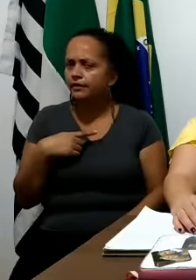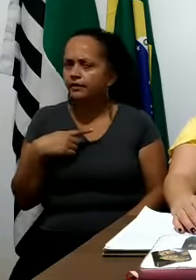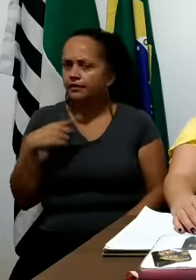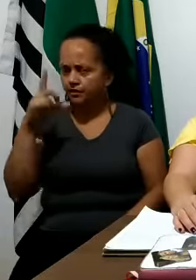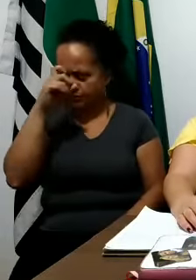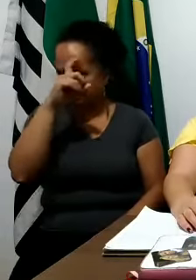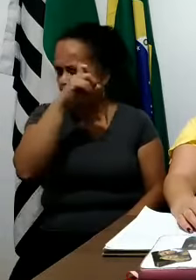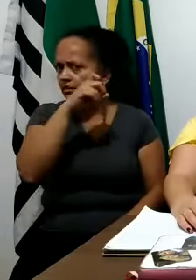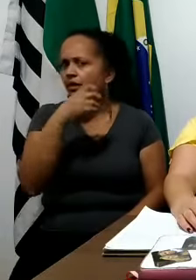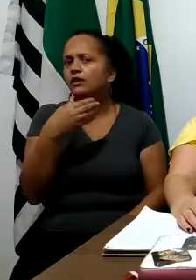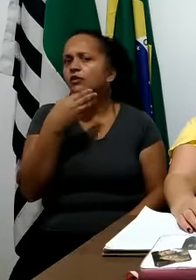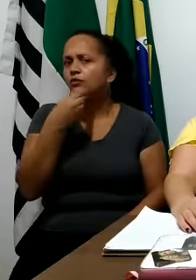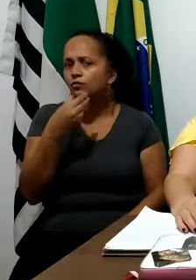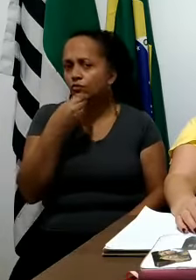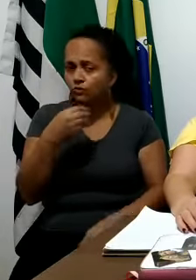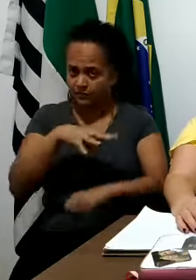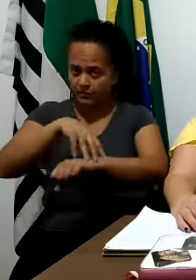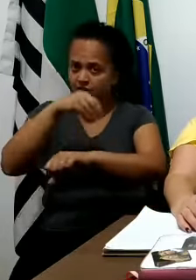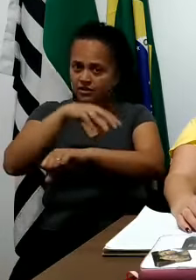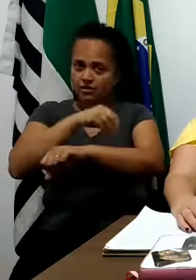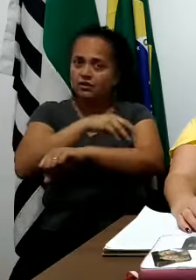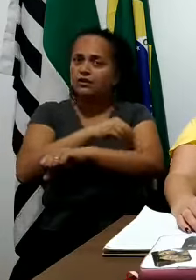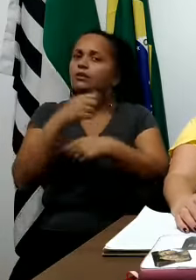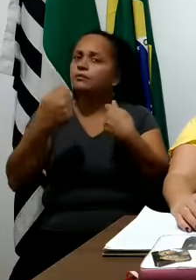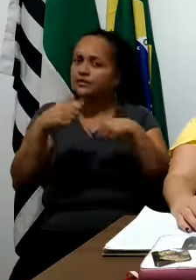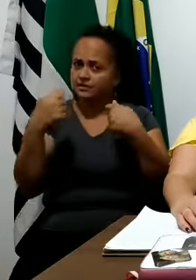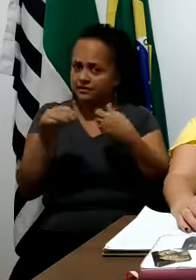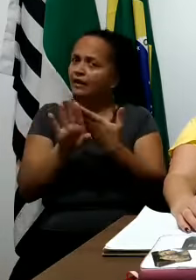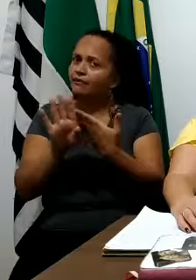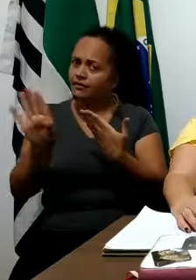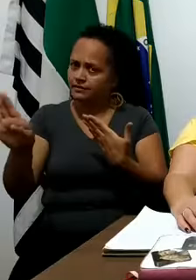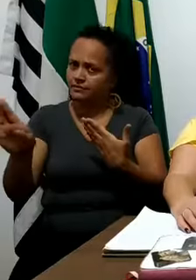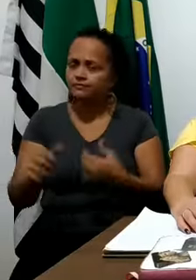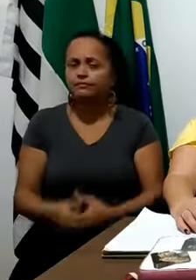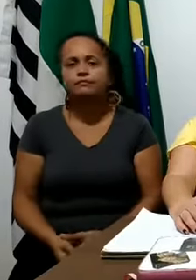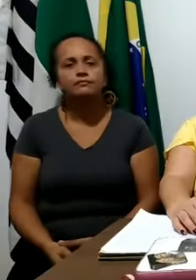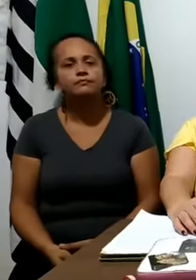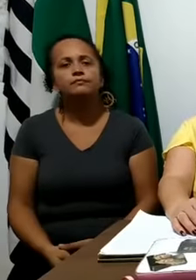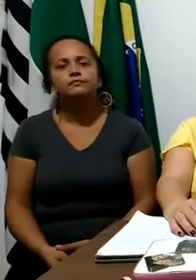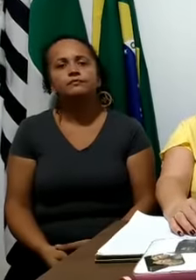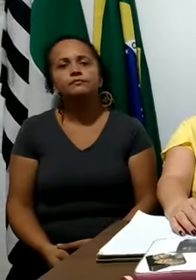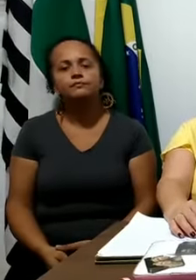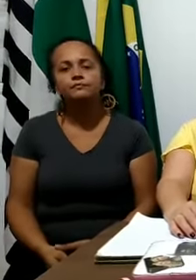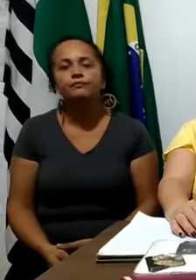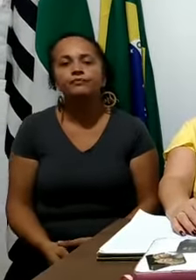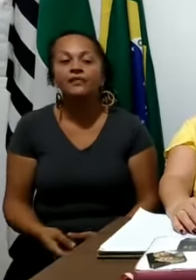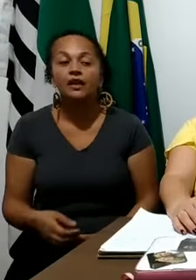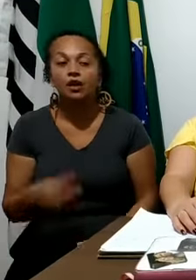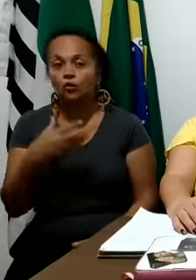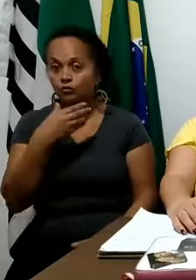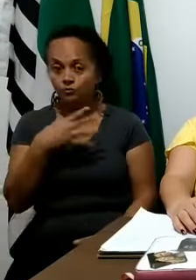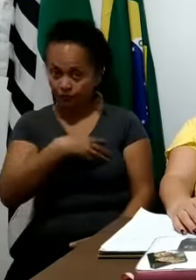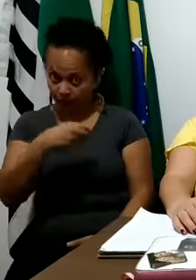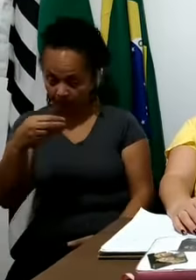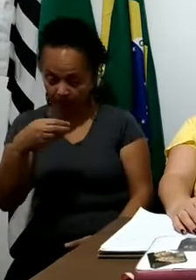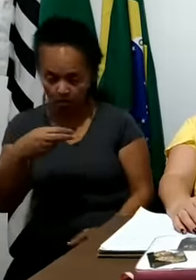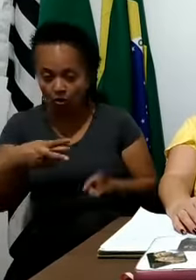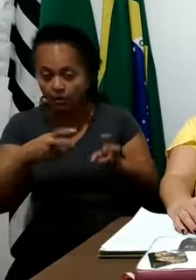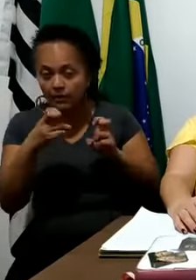José recebeu tudo isso também, né? Serviu de lição. Para quando ele se portar de maneira correta,